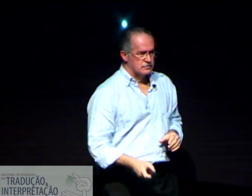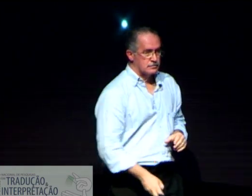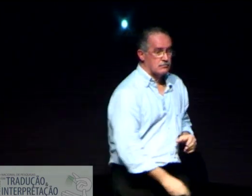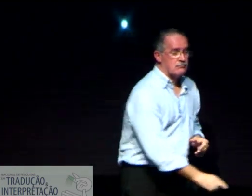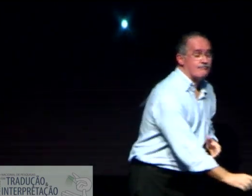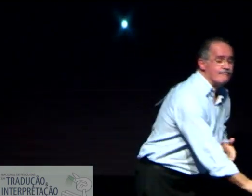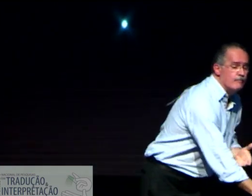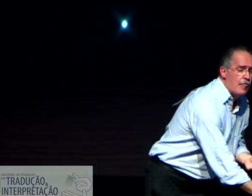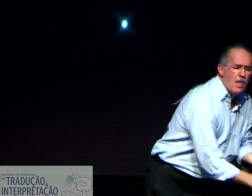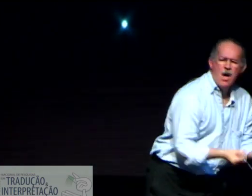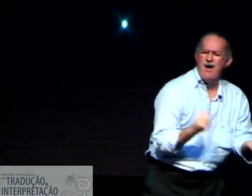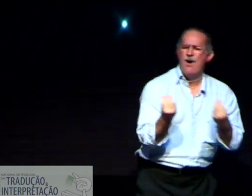sobre isso.